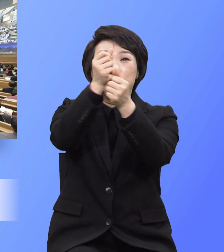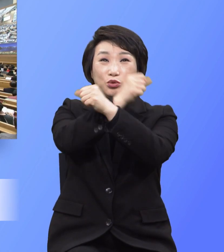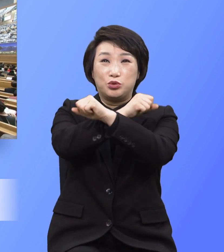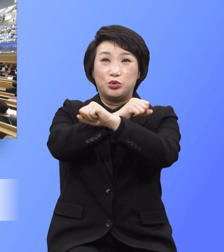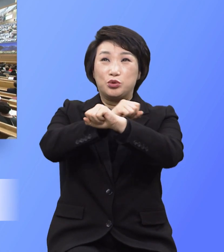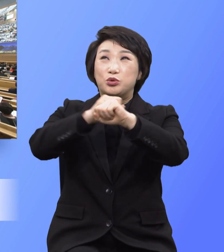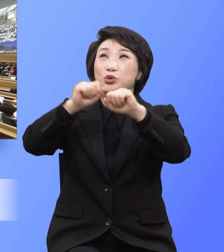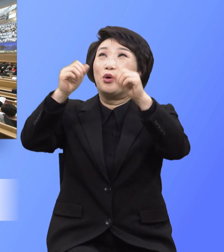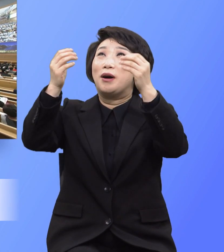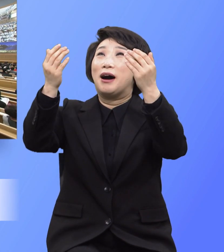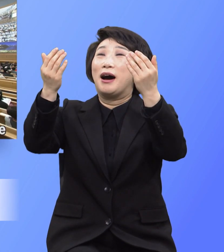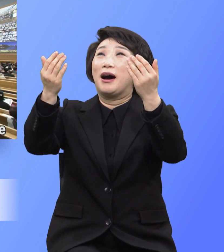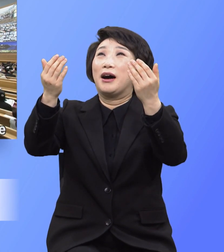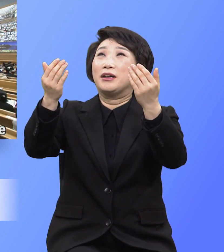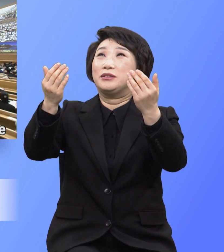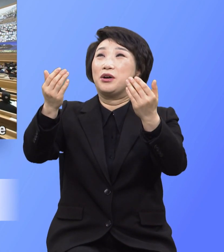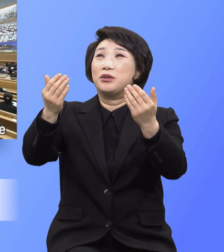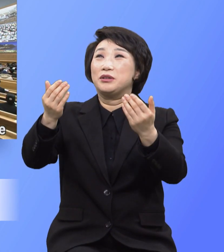죄를